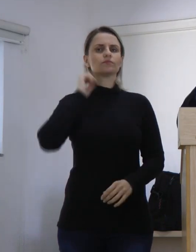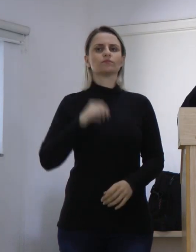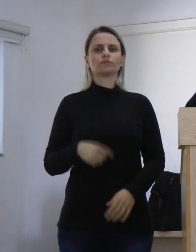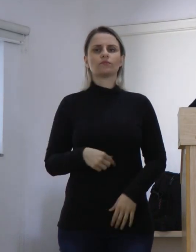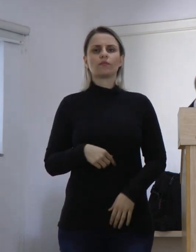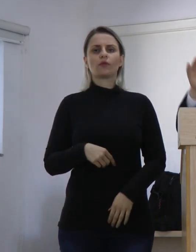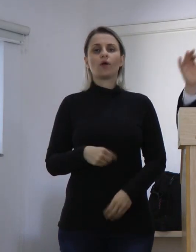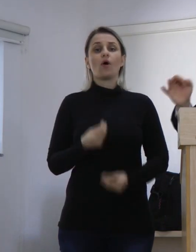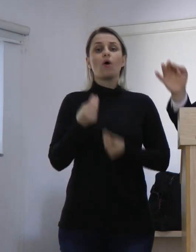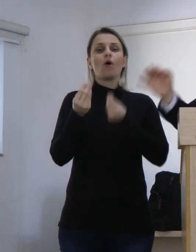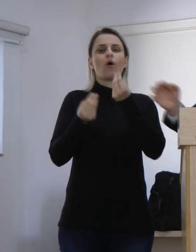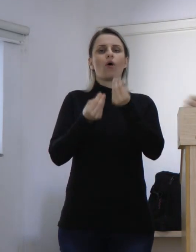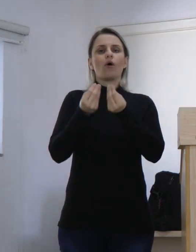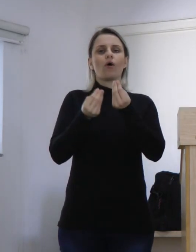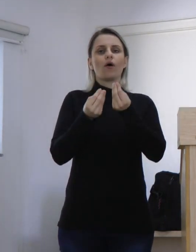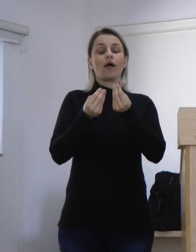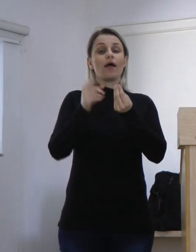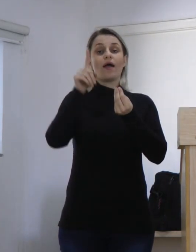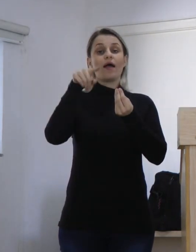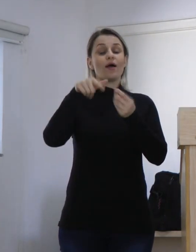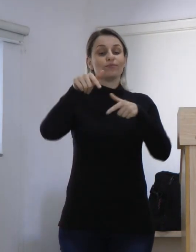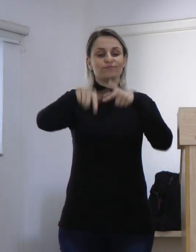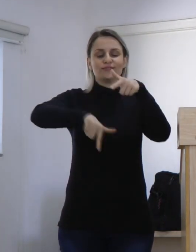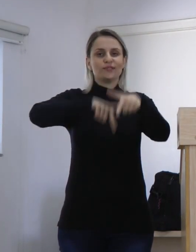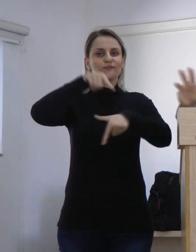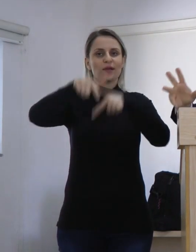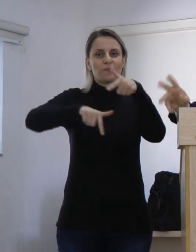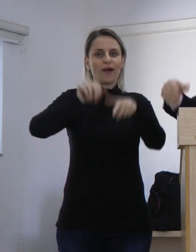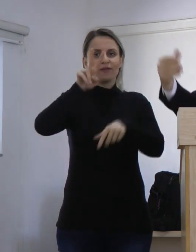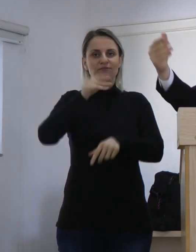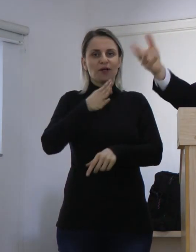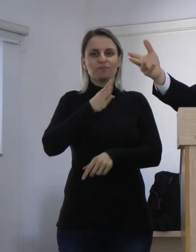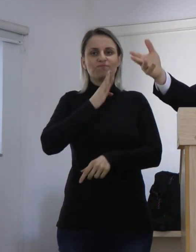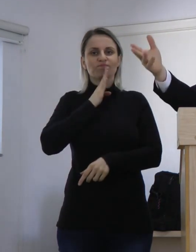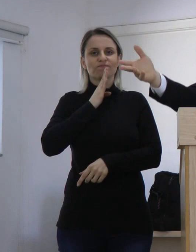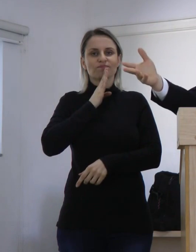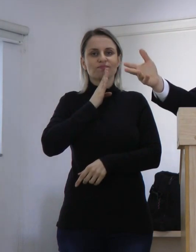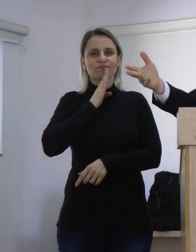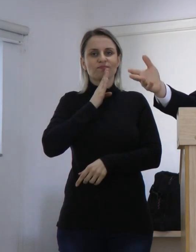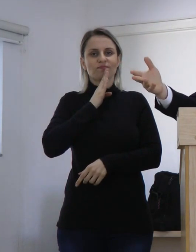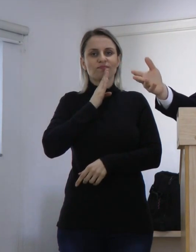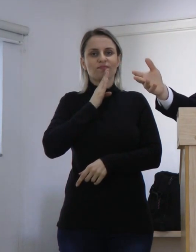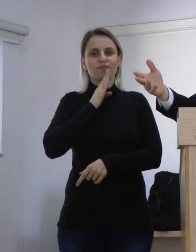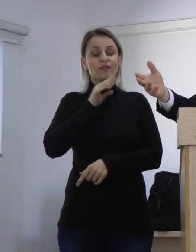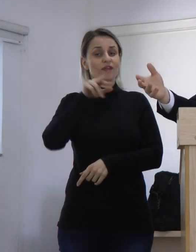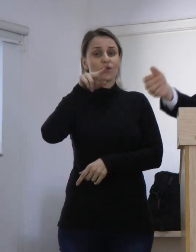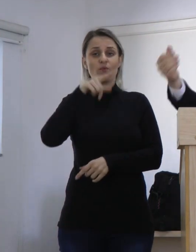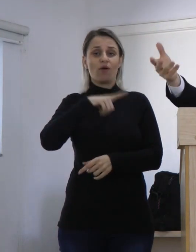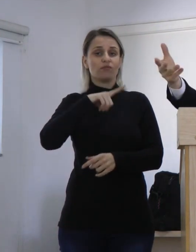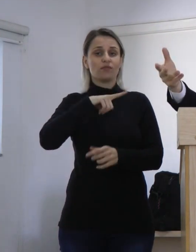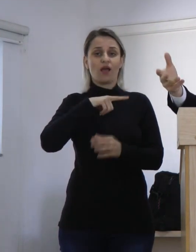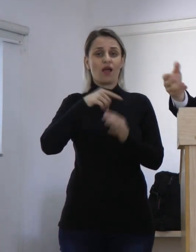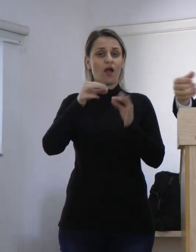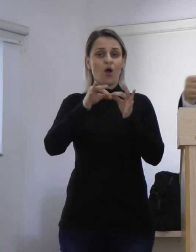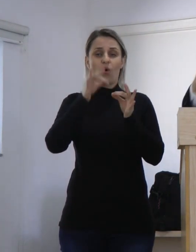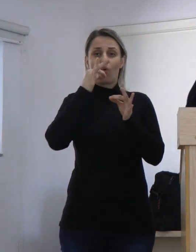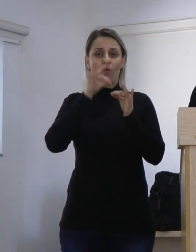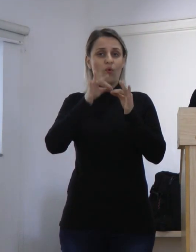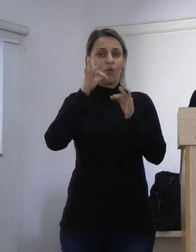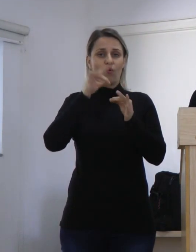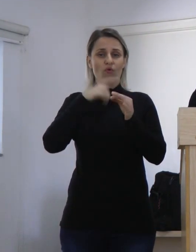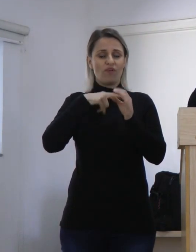Pelos frutos os conhecereis. Por acaso se colhem uvas dos espinheiros? Ou figos